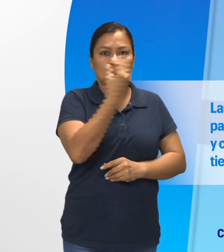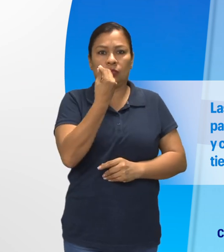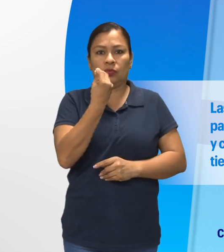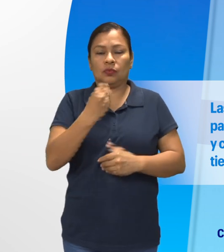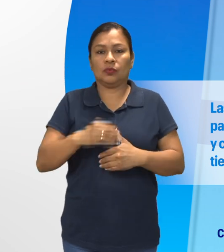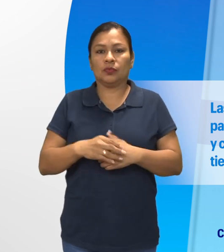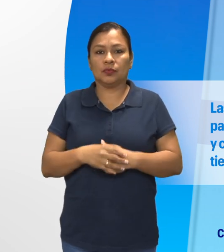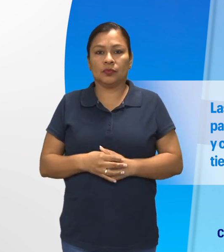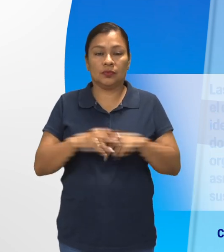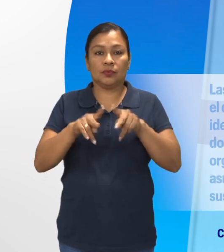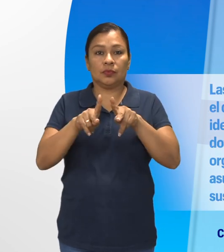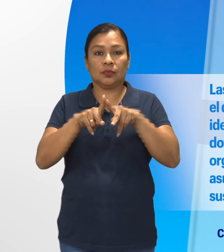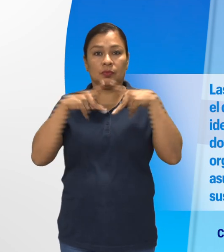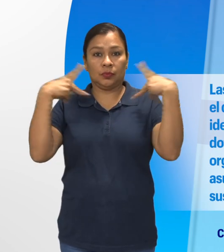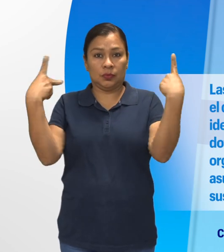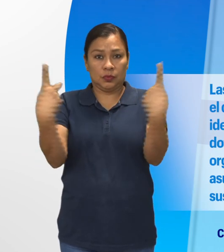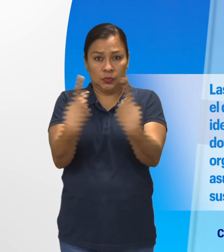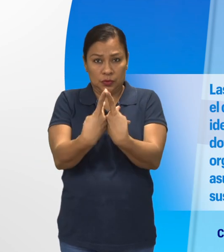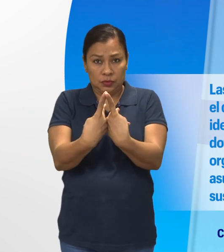Música